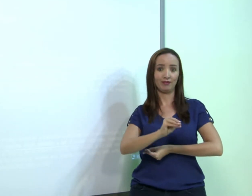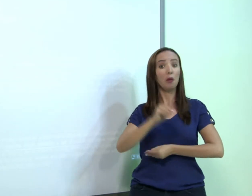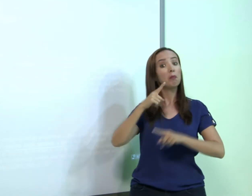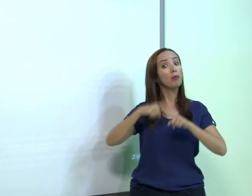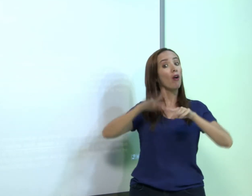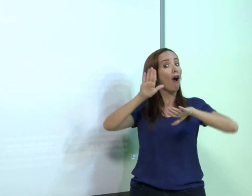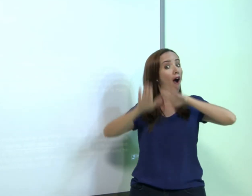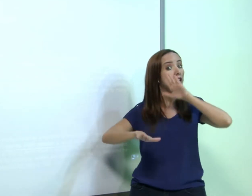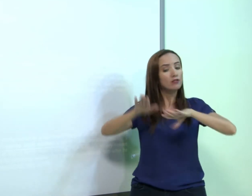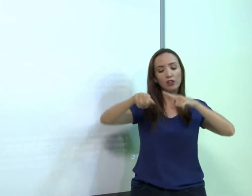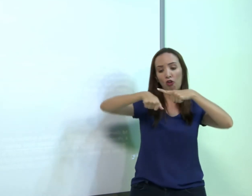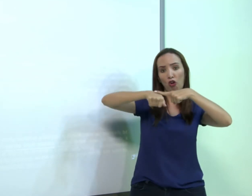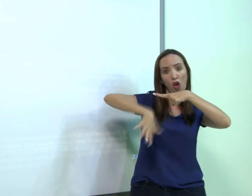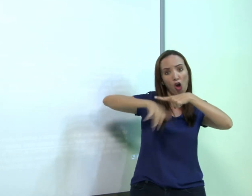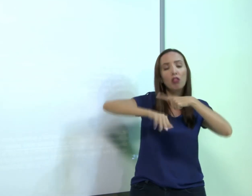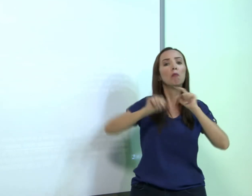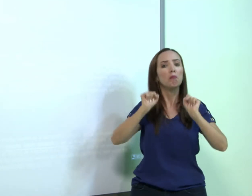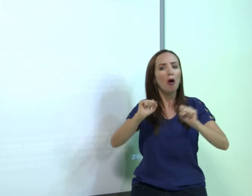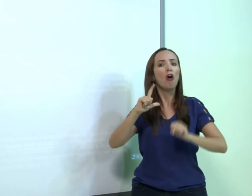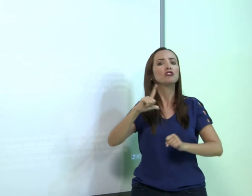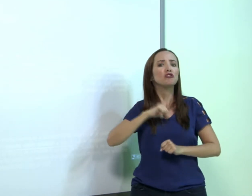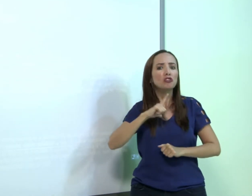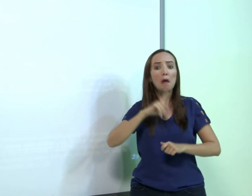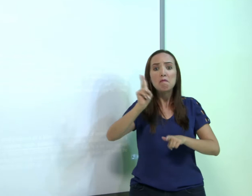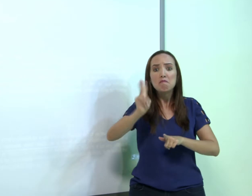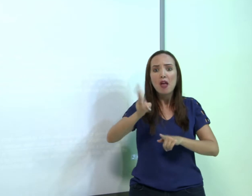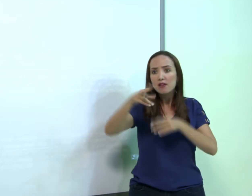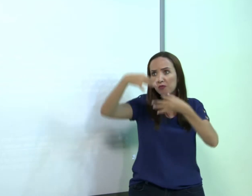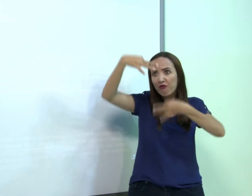Então, a informação vai ficar clara na nota de rodapé.